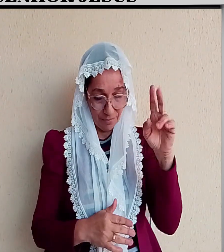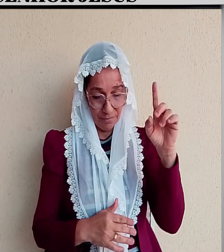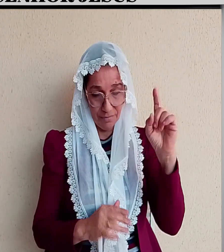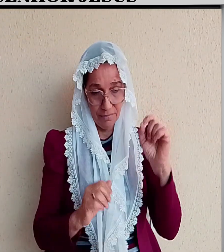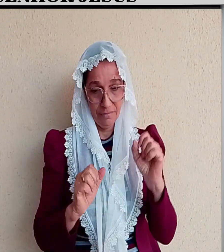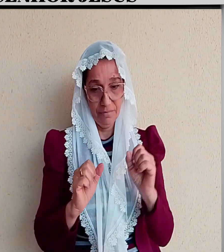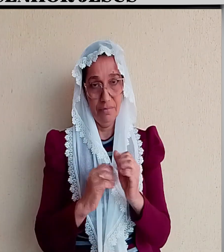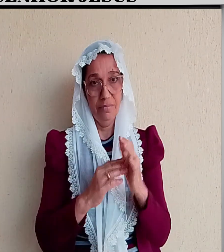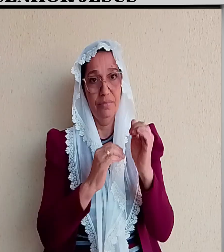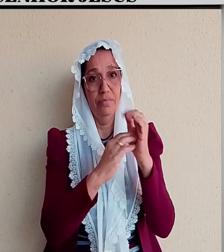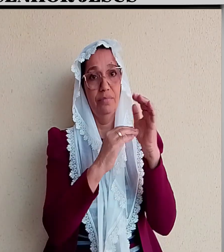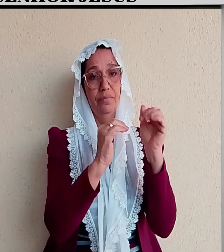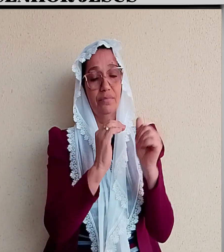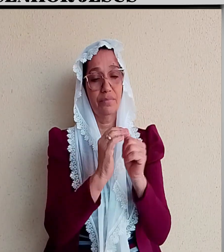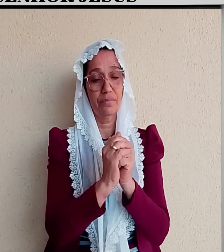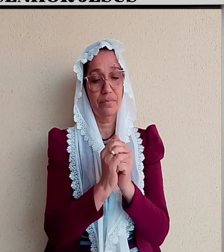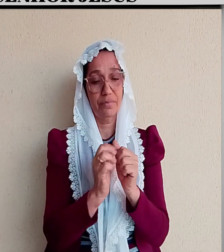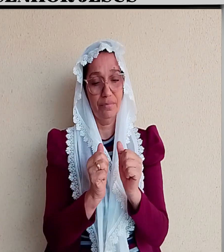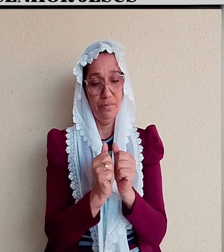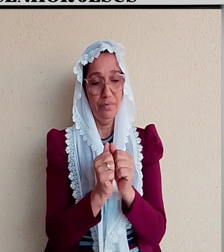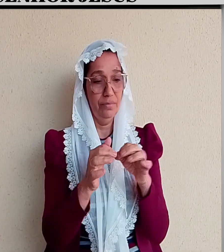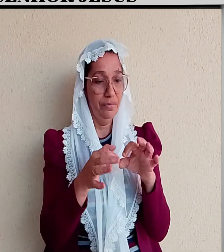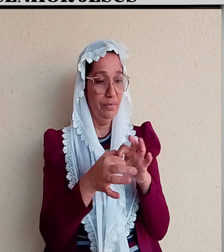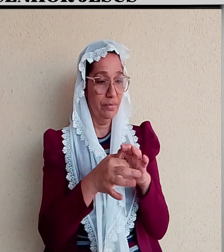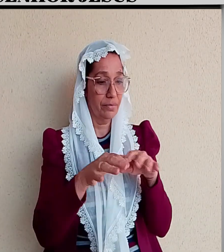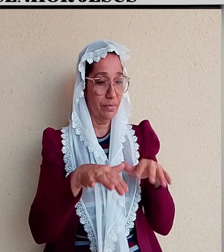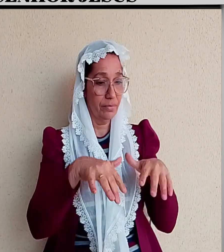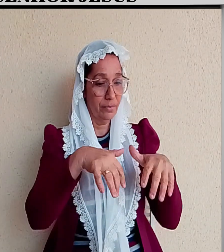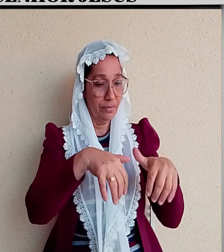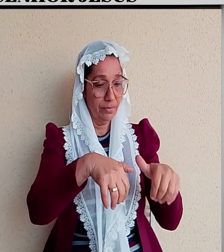Amém. Unidos em agradecimento, oramos a Deus em nome do Senhor